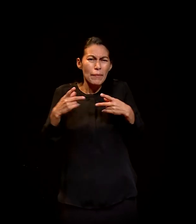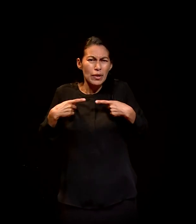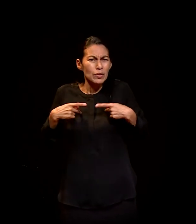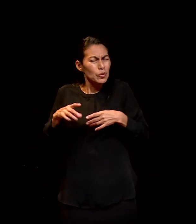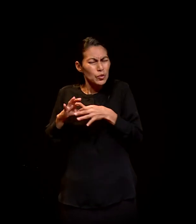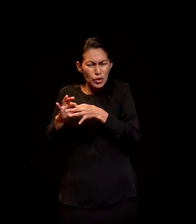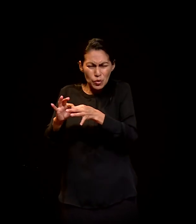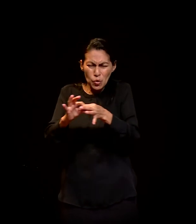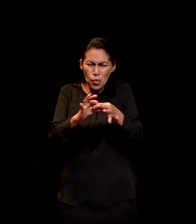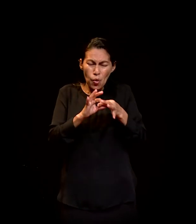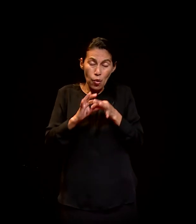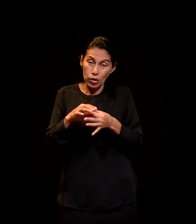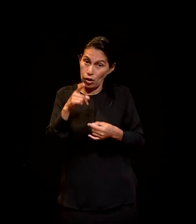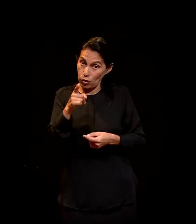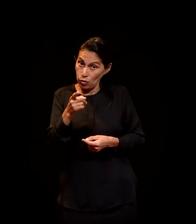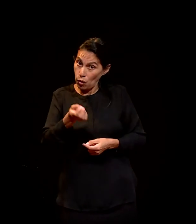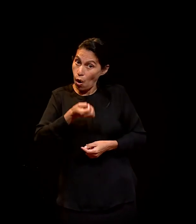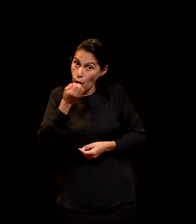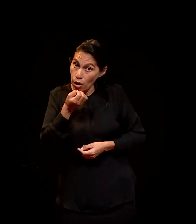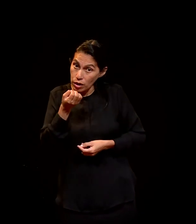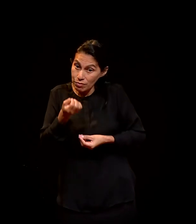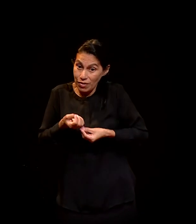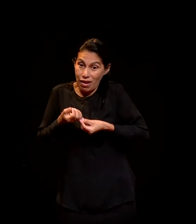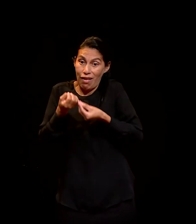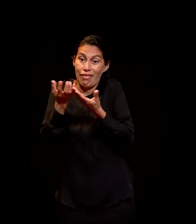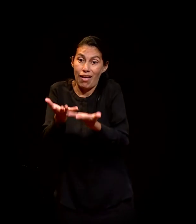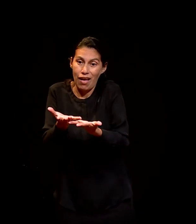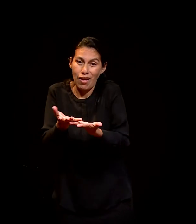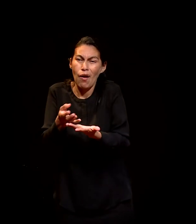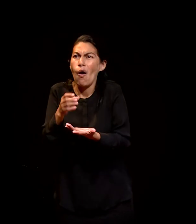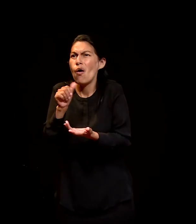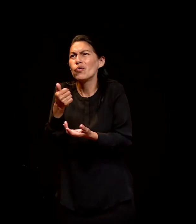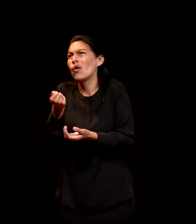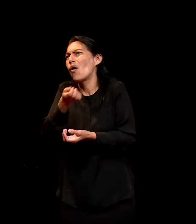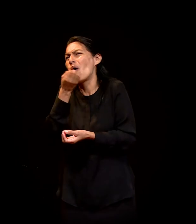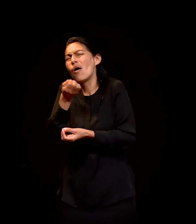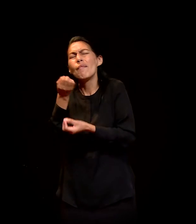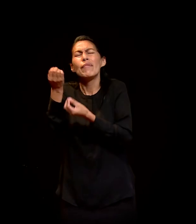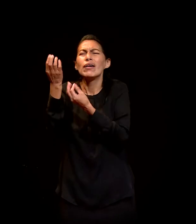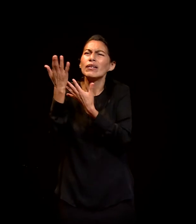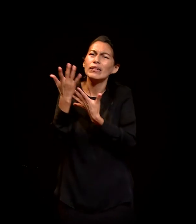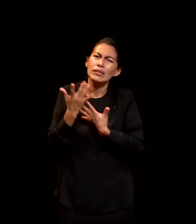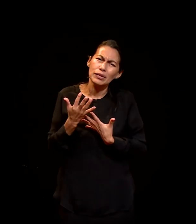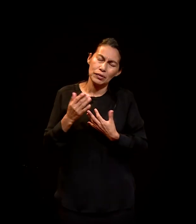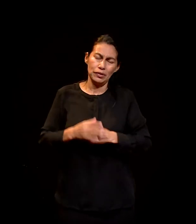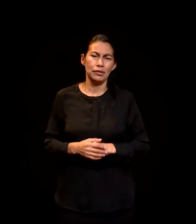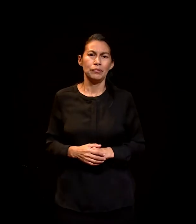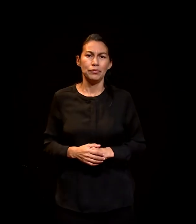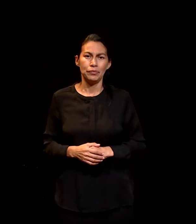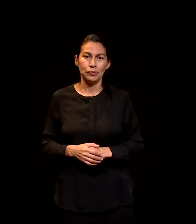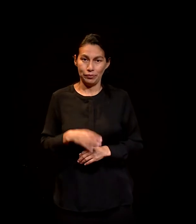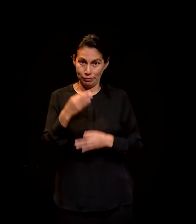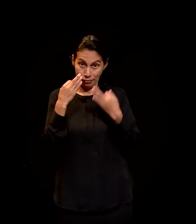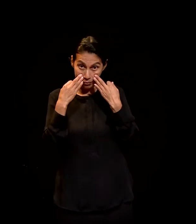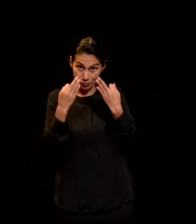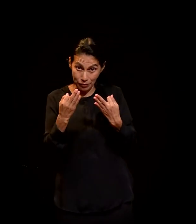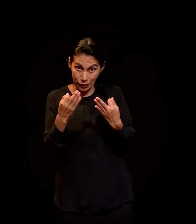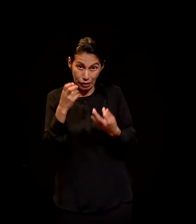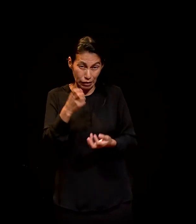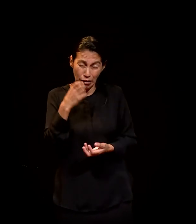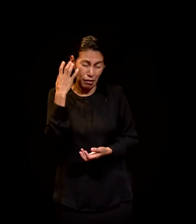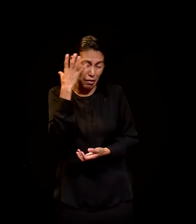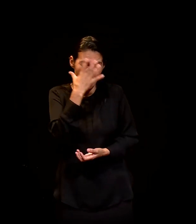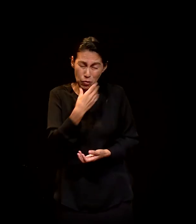mientras abordar antes ahora recibimos recibir no noté que